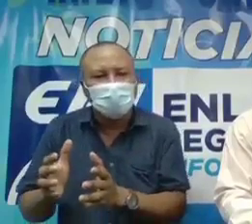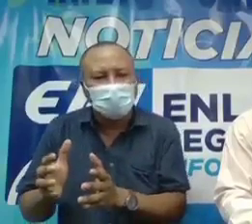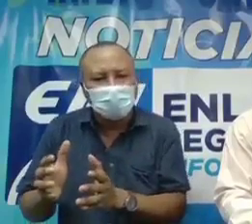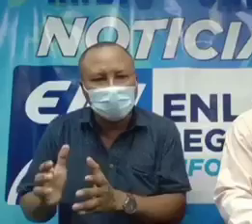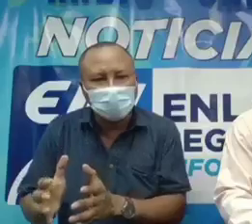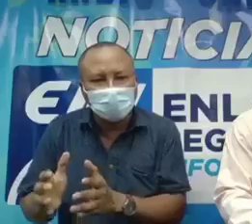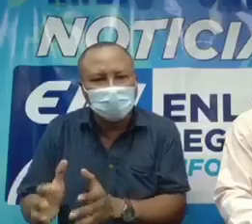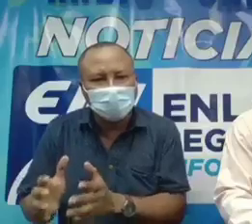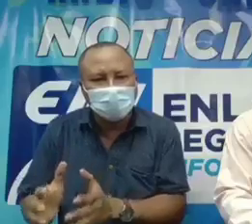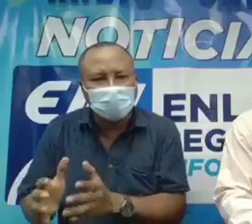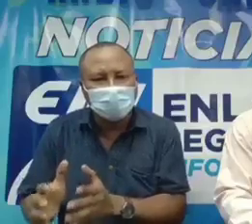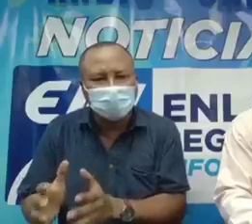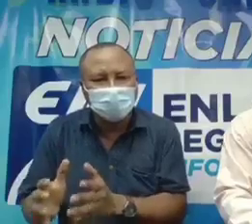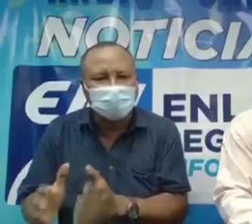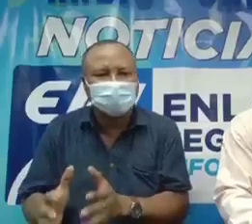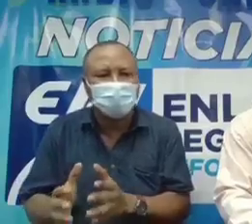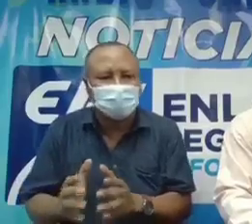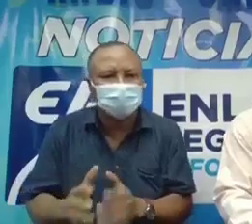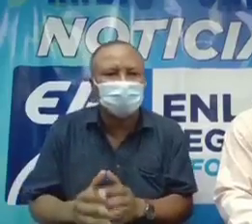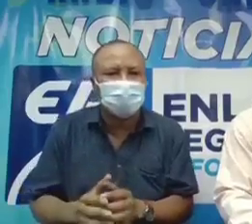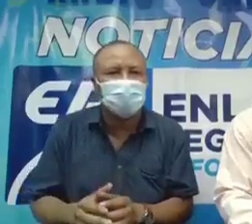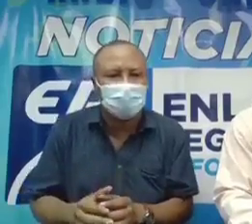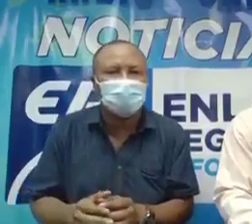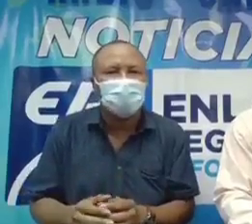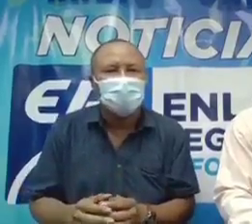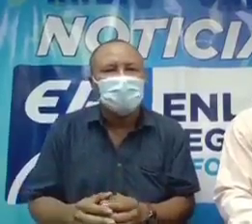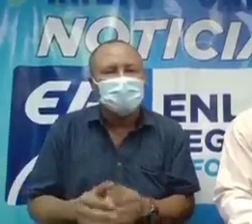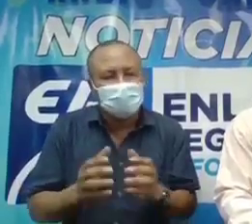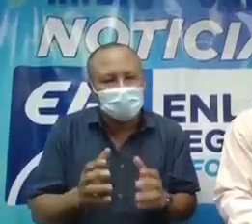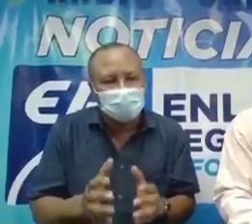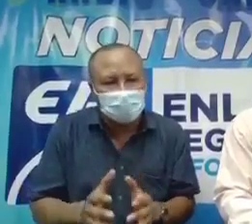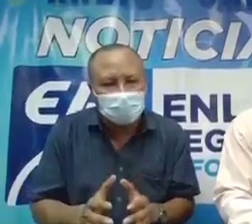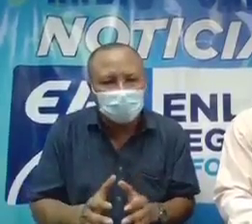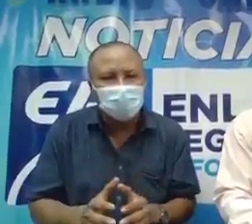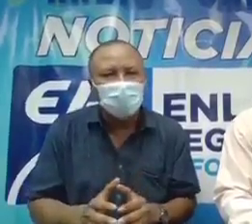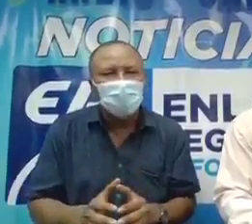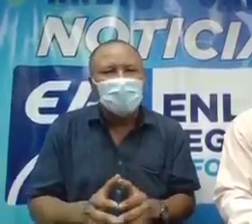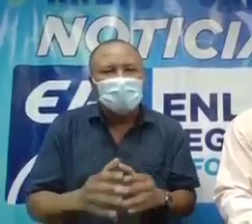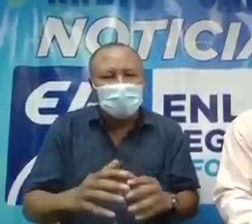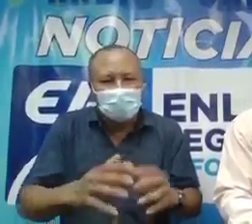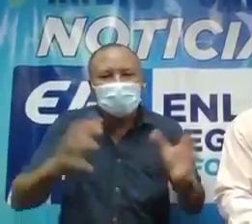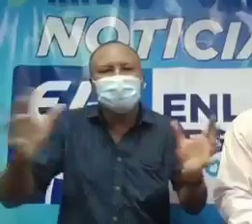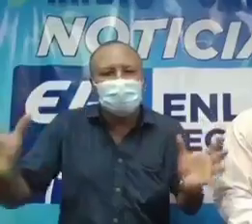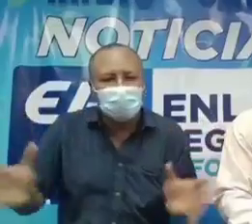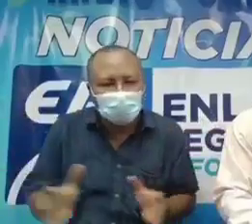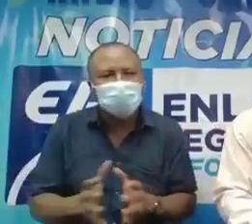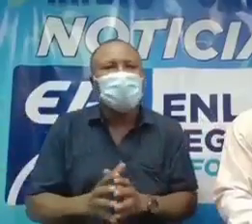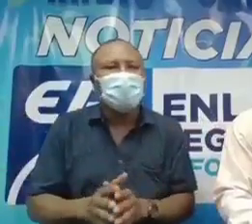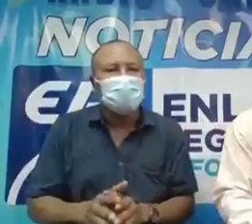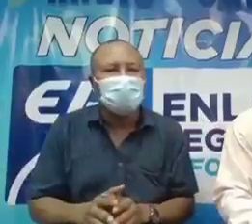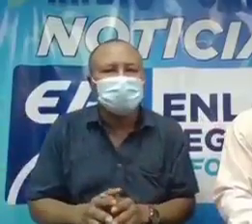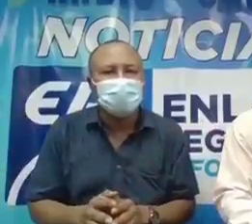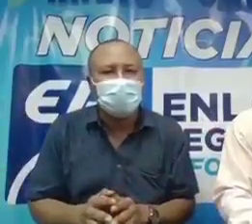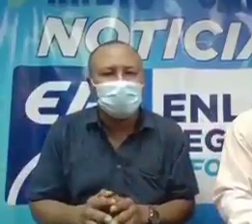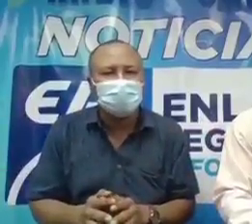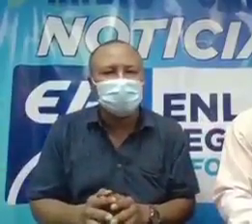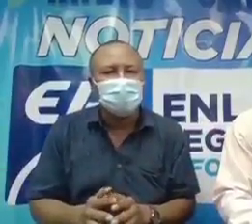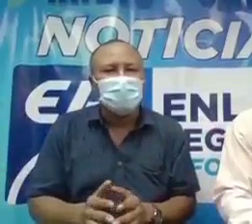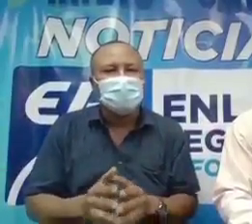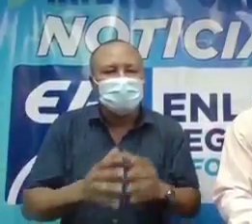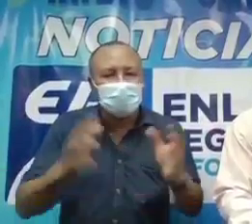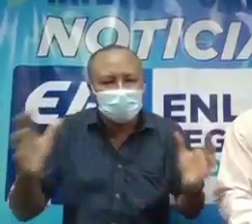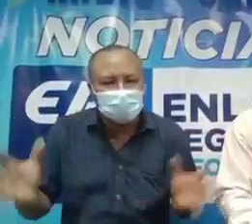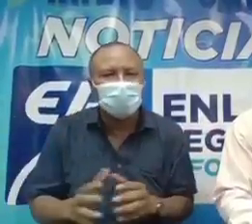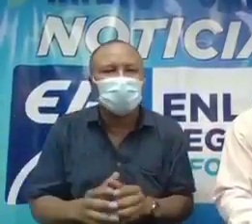sesión, en la primera sesión, en la sesión inaugural, se nombrará de entre los